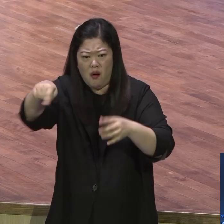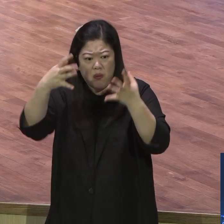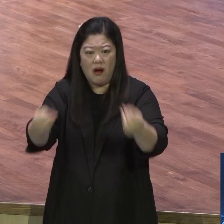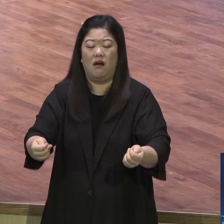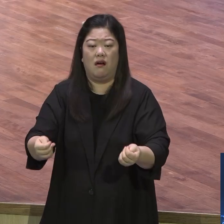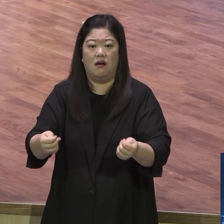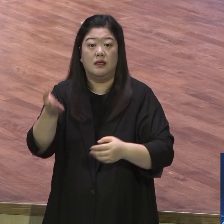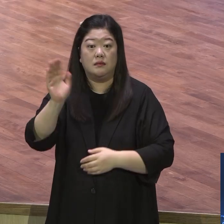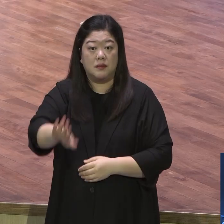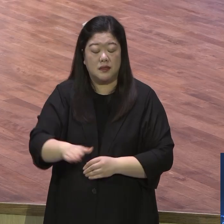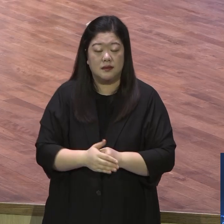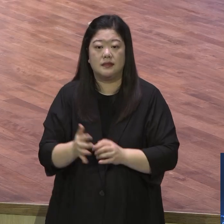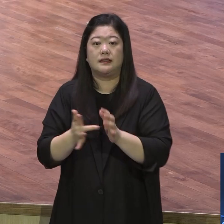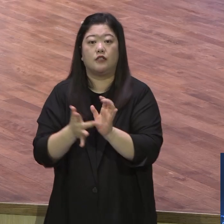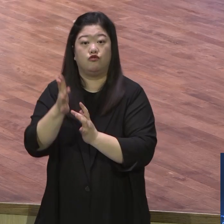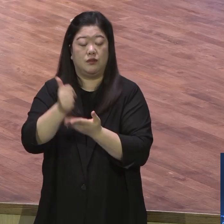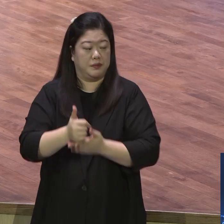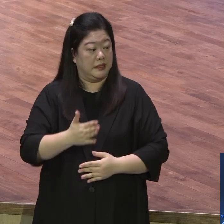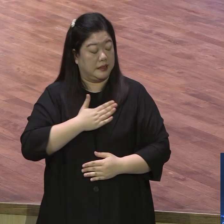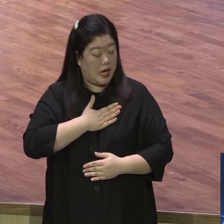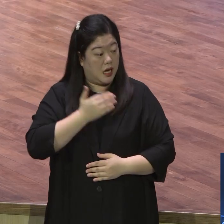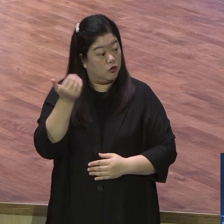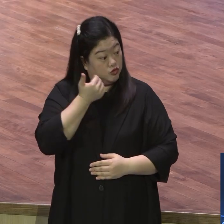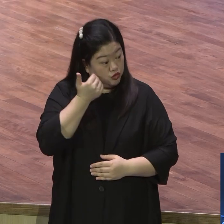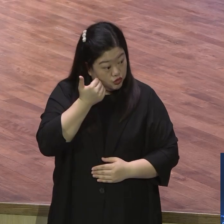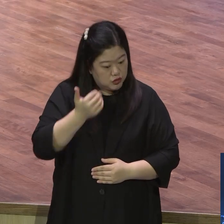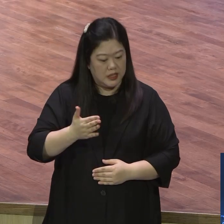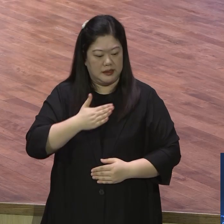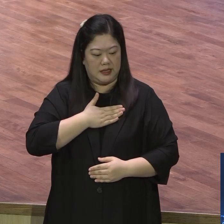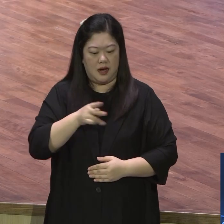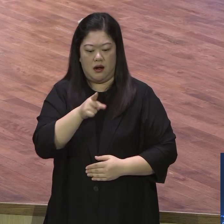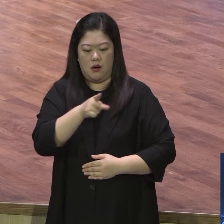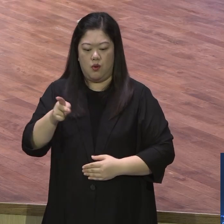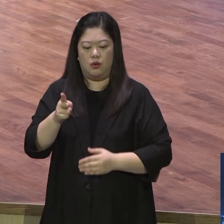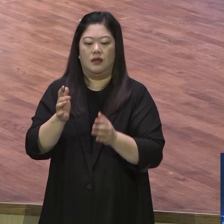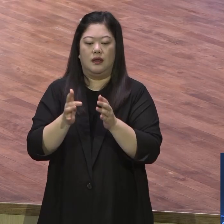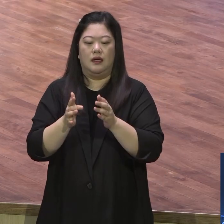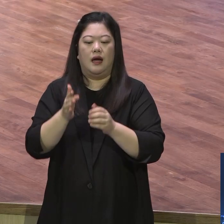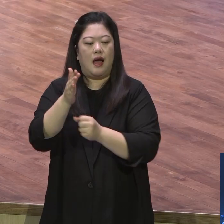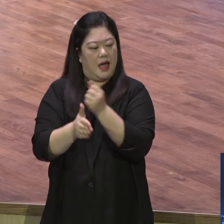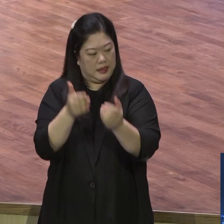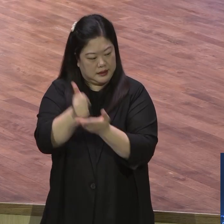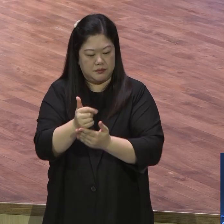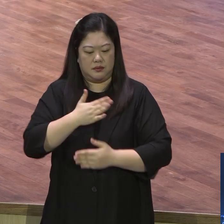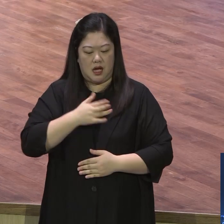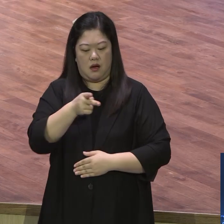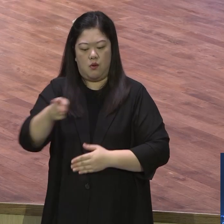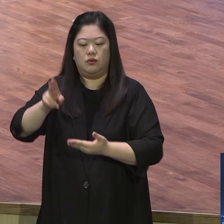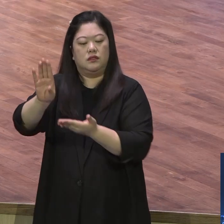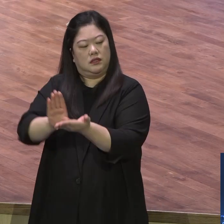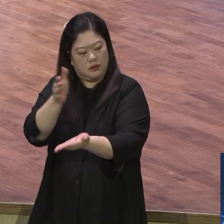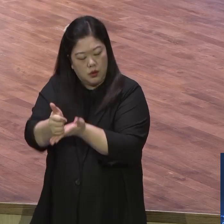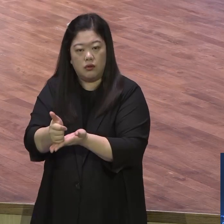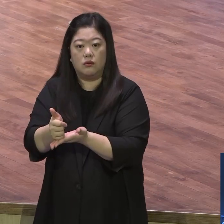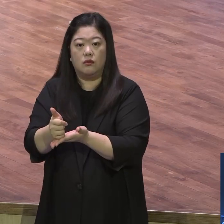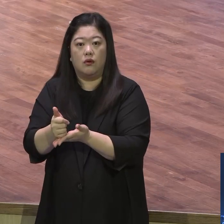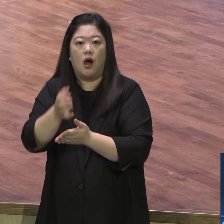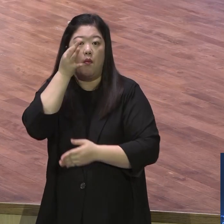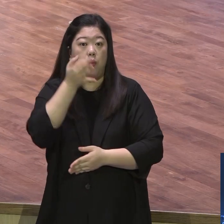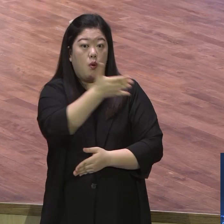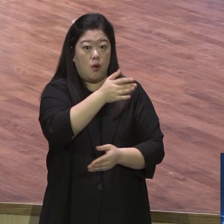권위 내가 예수 내가 그리스도란 사실을 보여주기 위해서 오신 것이라고 그래서 그런 일시인 것이지만 다